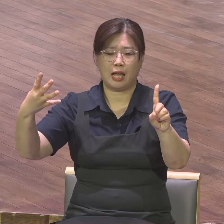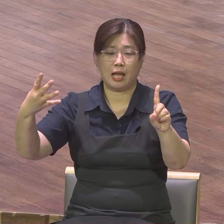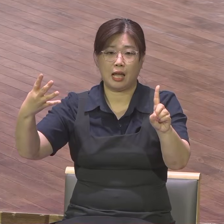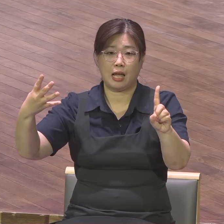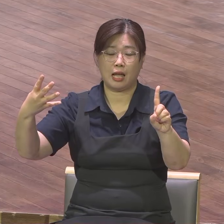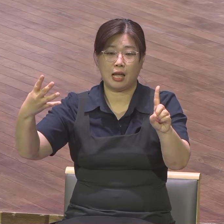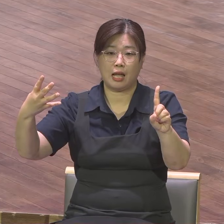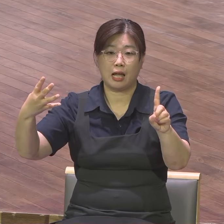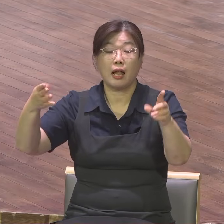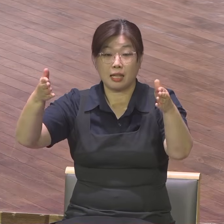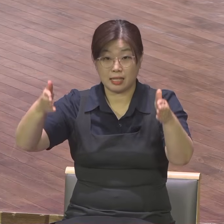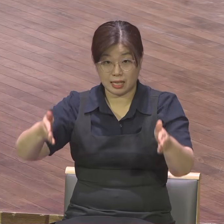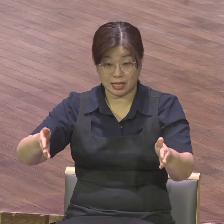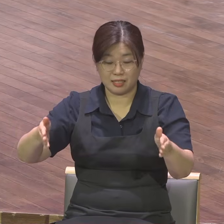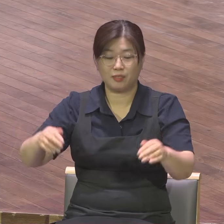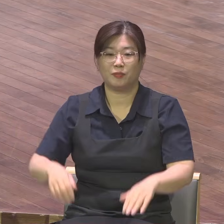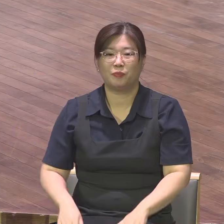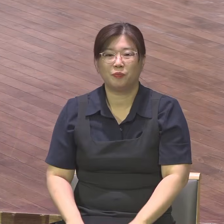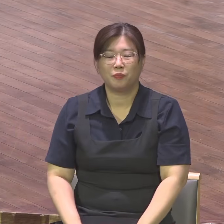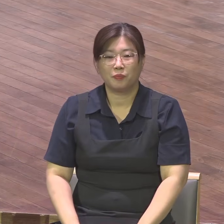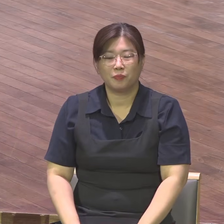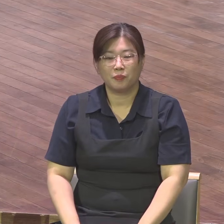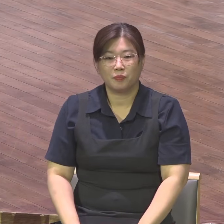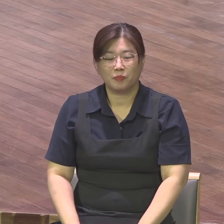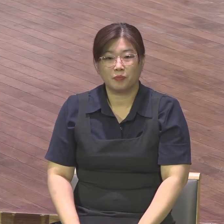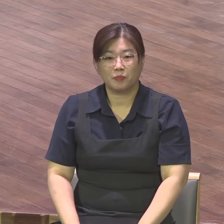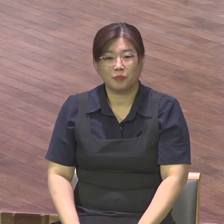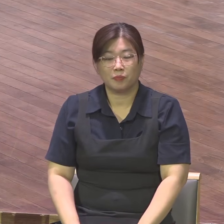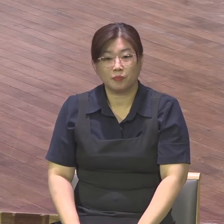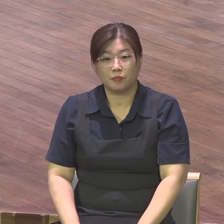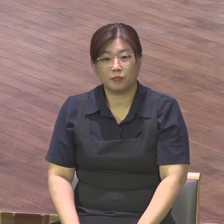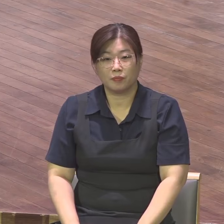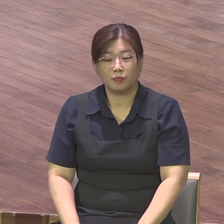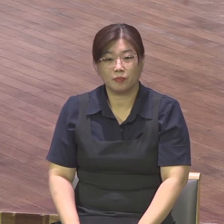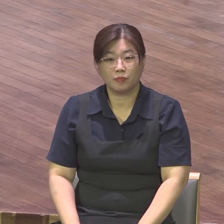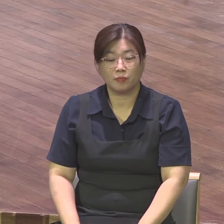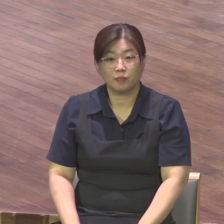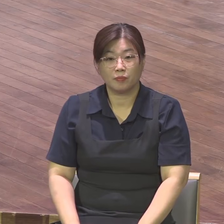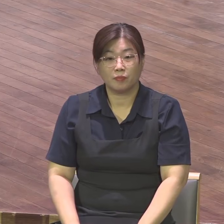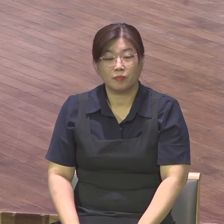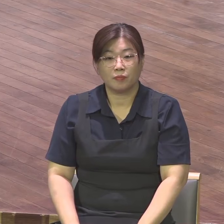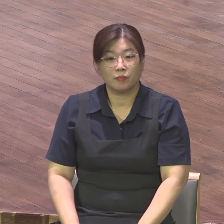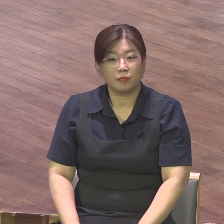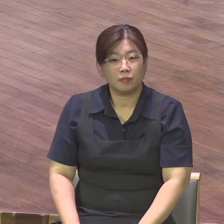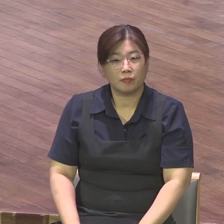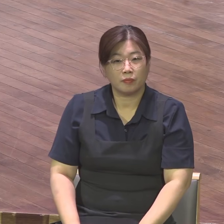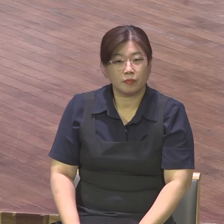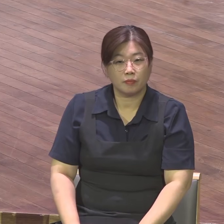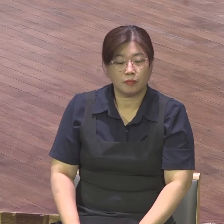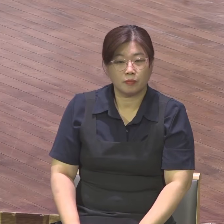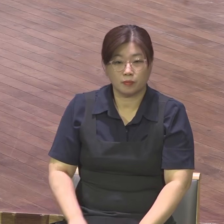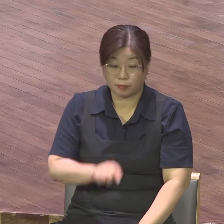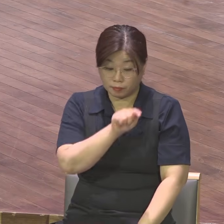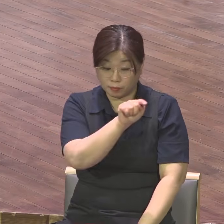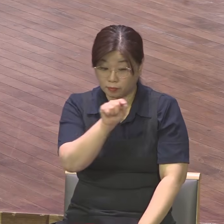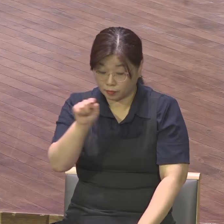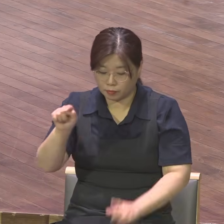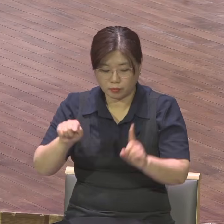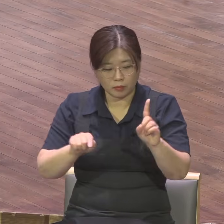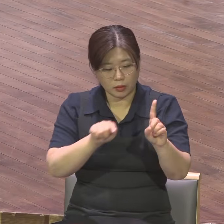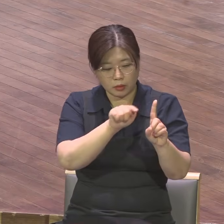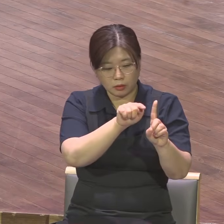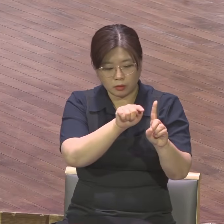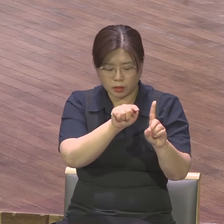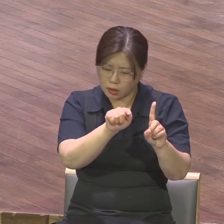또 66절까지 있는데 이 세 구절을 한 묶음으로 한 이 아크로스틱